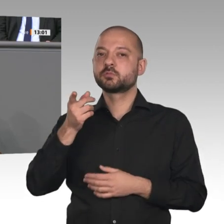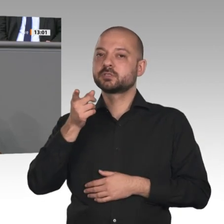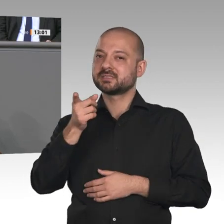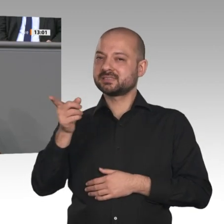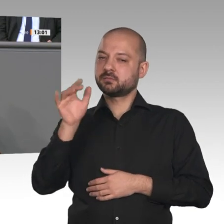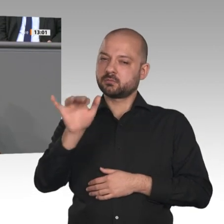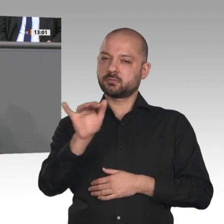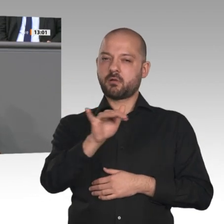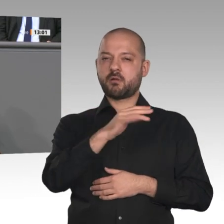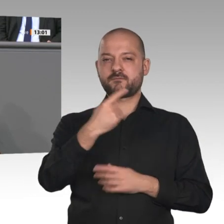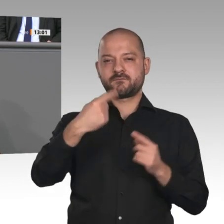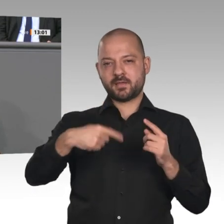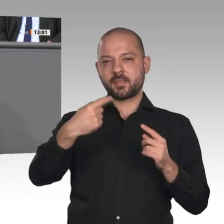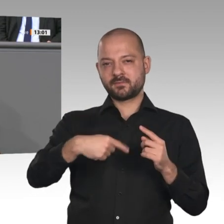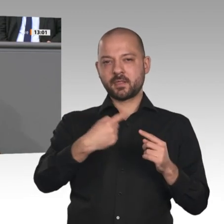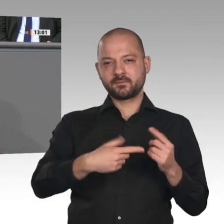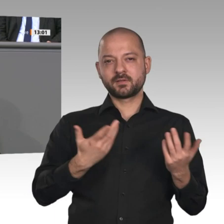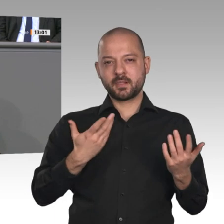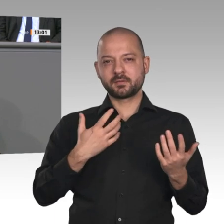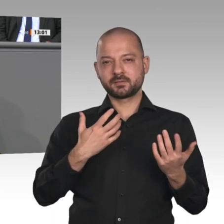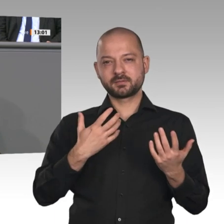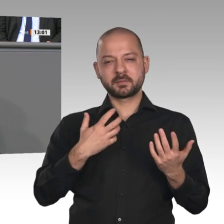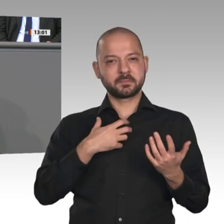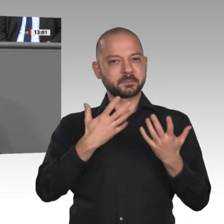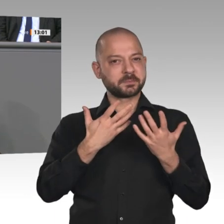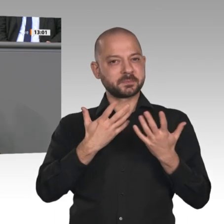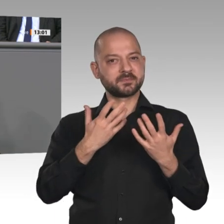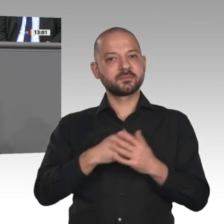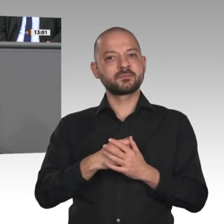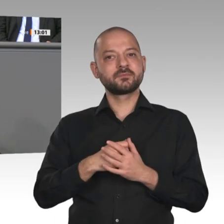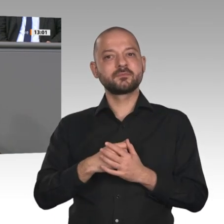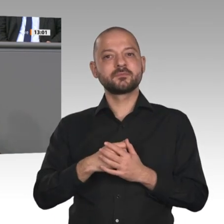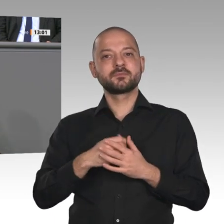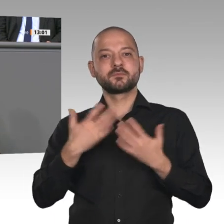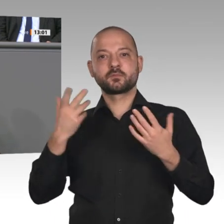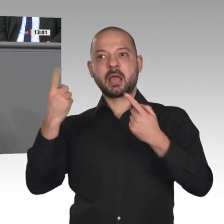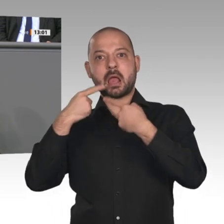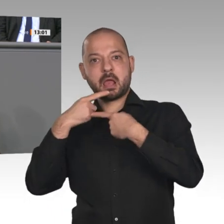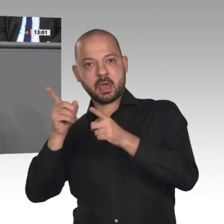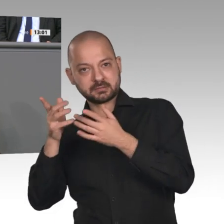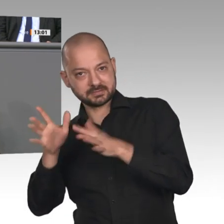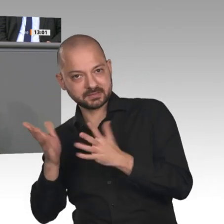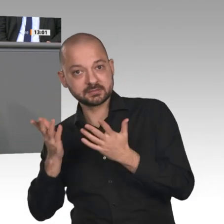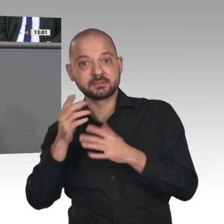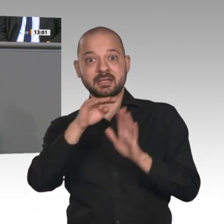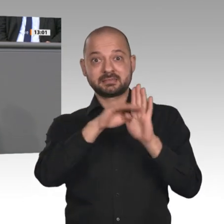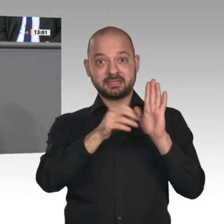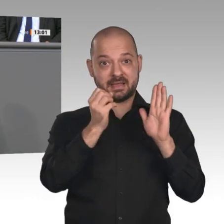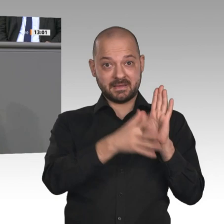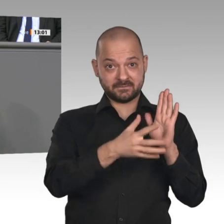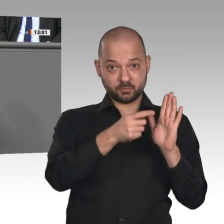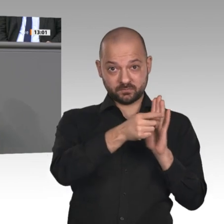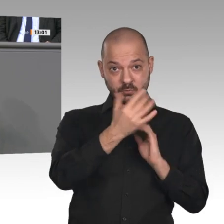die nach wie vor bestehen, die auch die Erlasse des BMI und auch die Gesetzentwürfe der Grünen und der Linken nicht